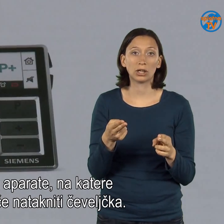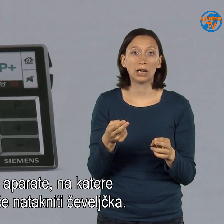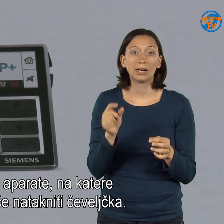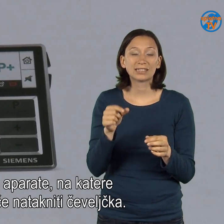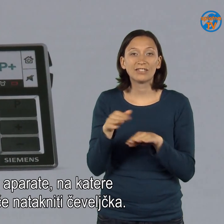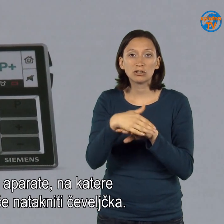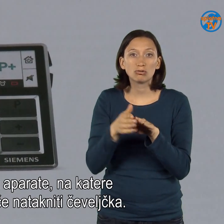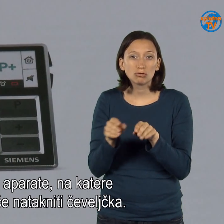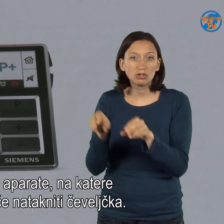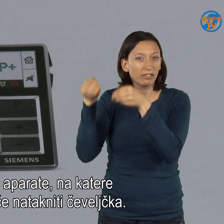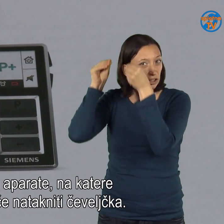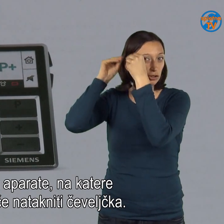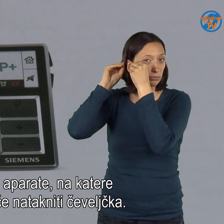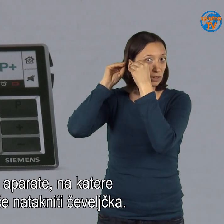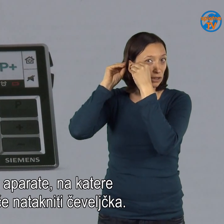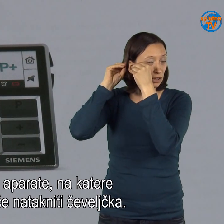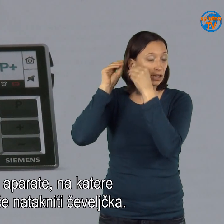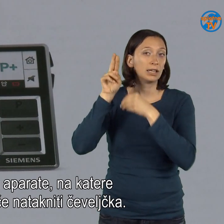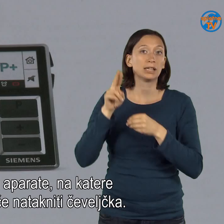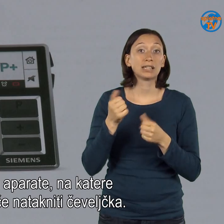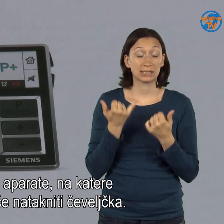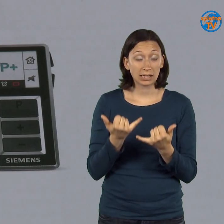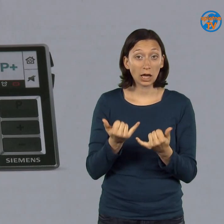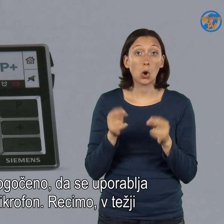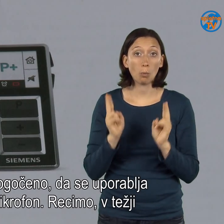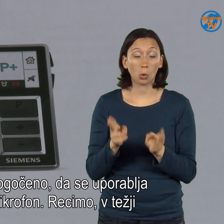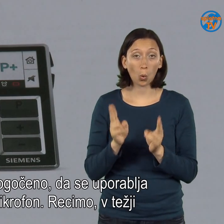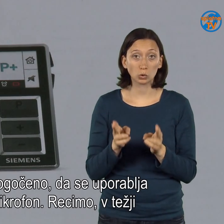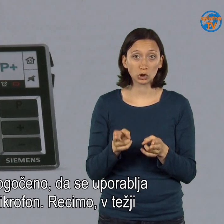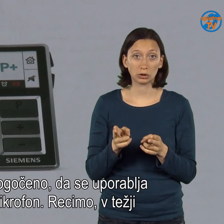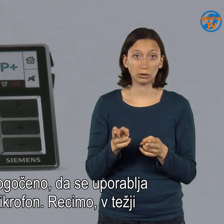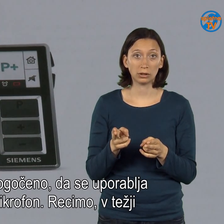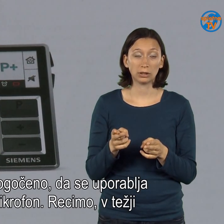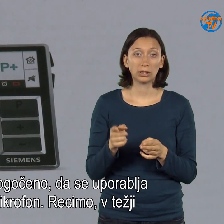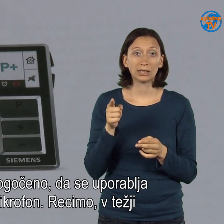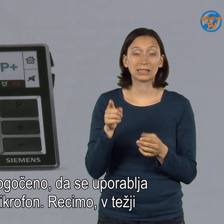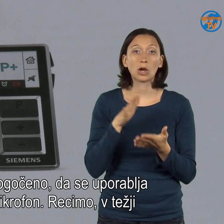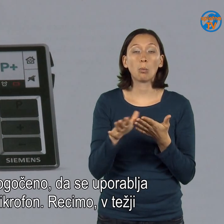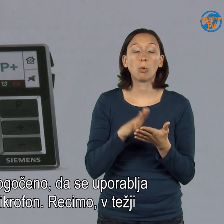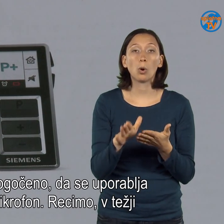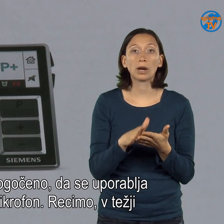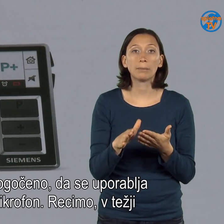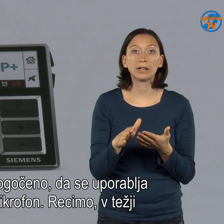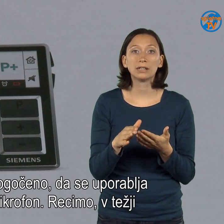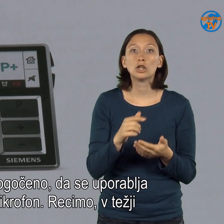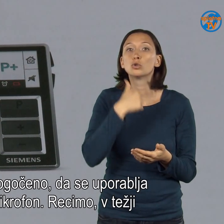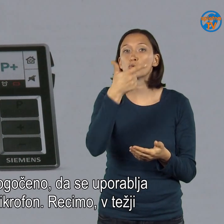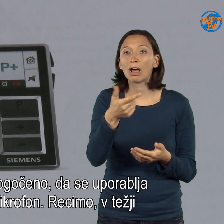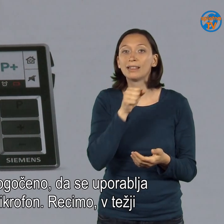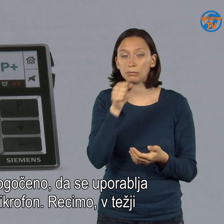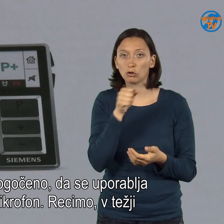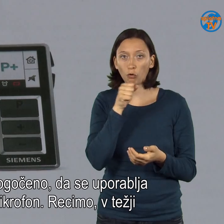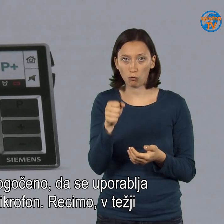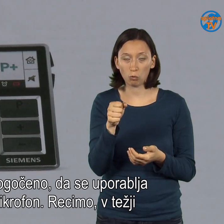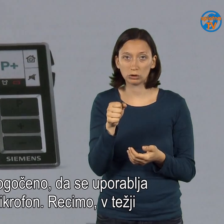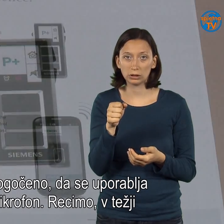nastaviti čeveljček. Sedaj je omogočeno, da se uporablja tudi eksterni